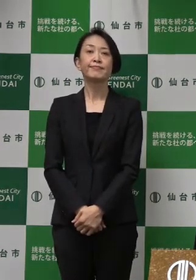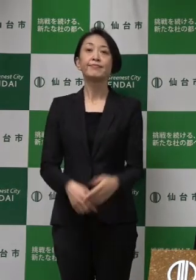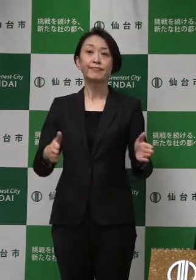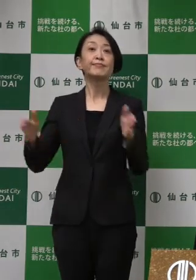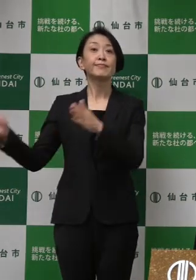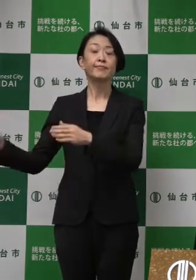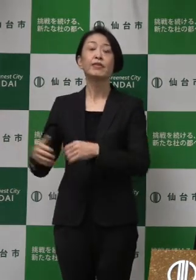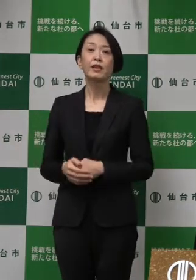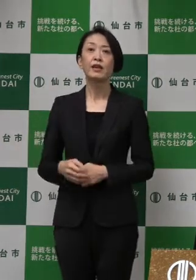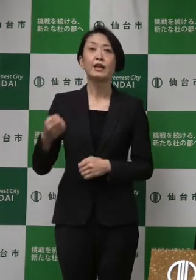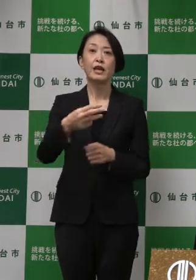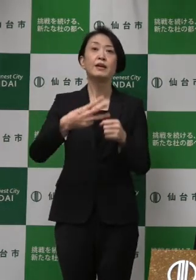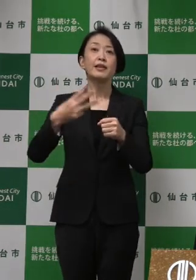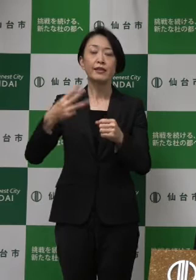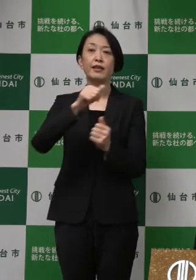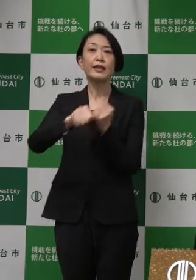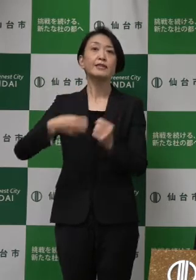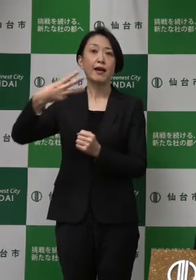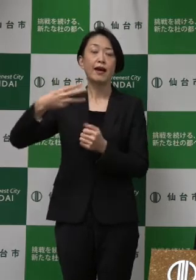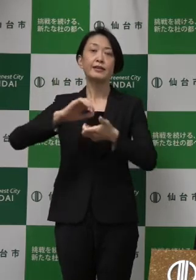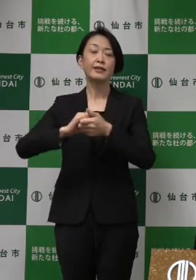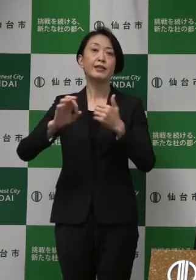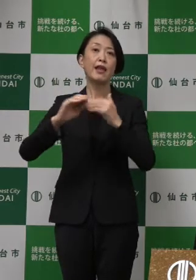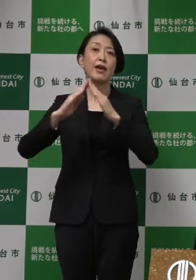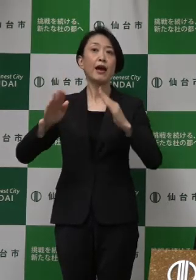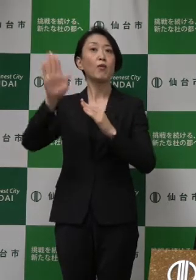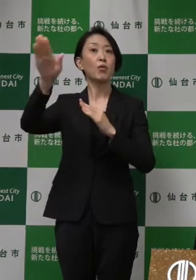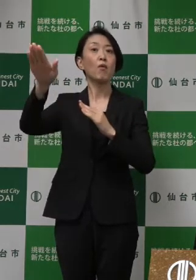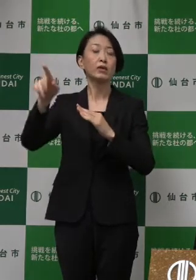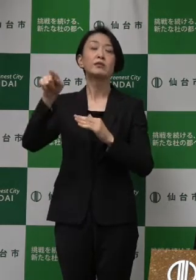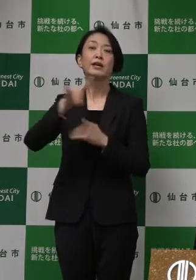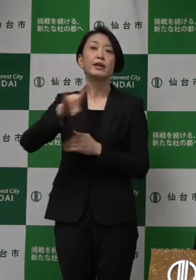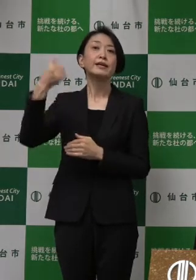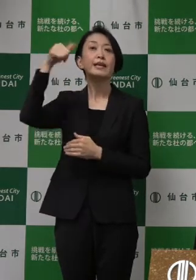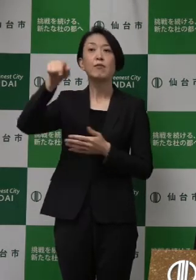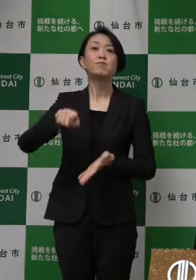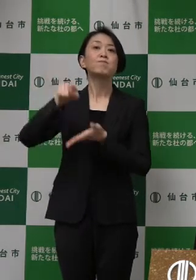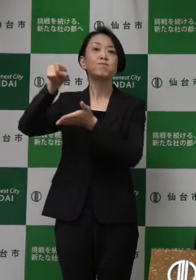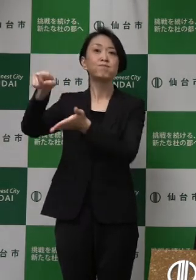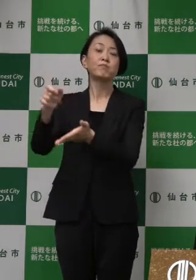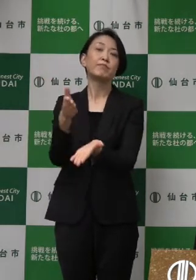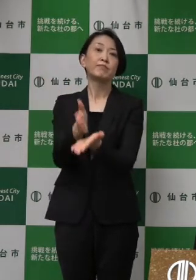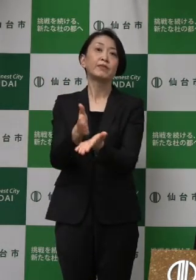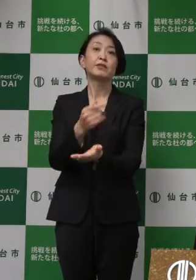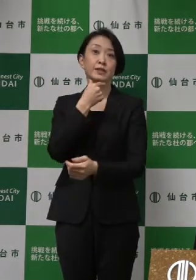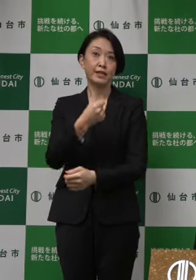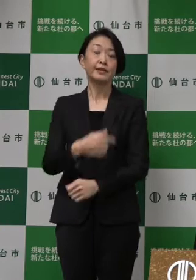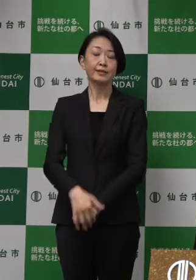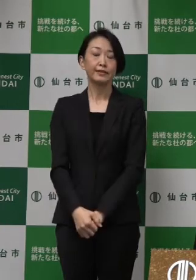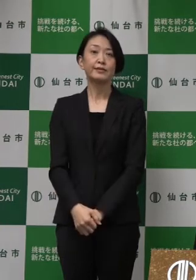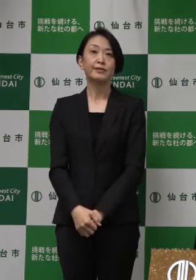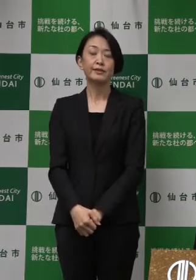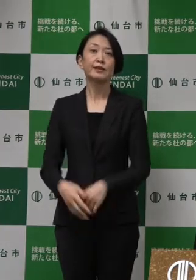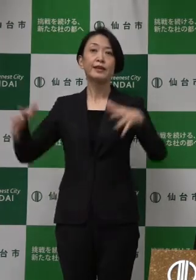令和3年の第3回定例会に提出する議案についてお知らせをいたします。召